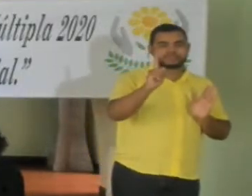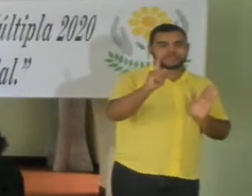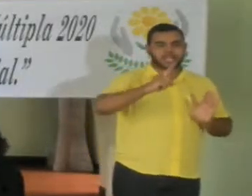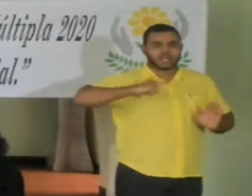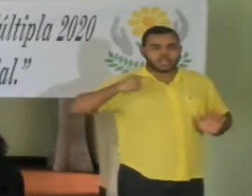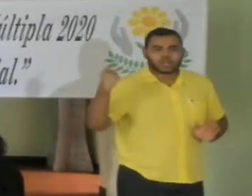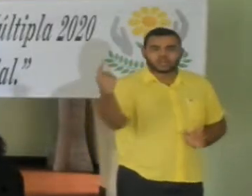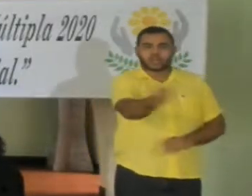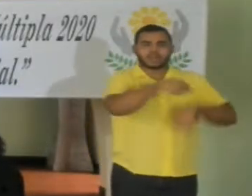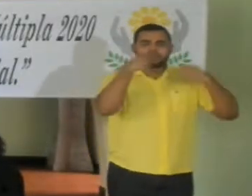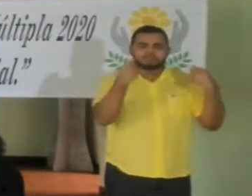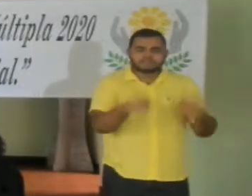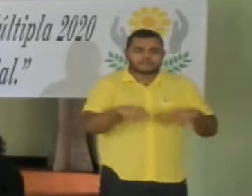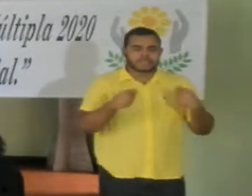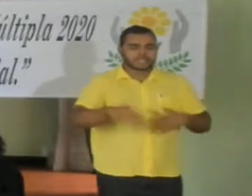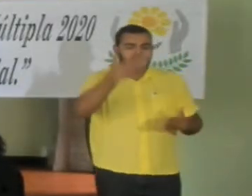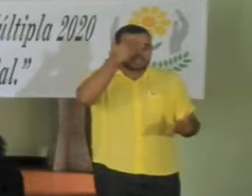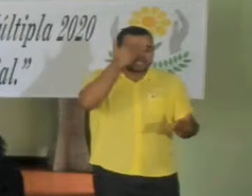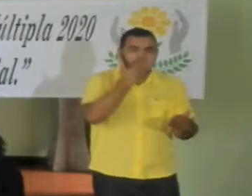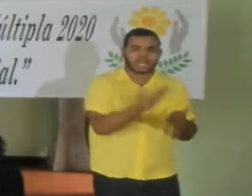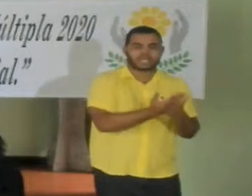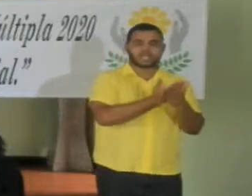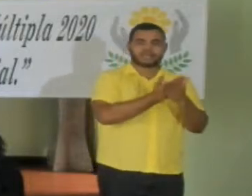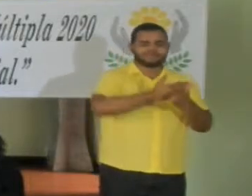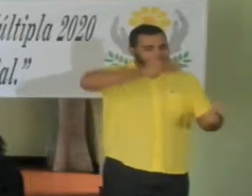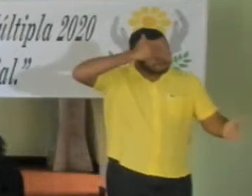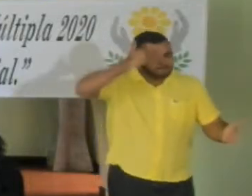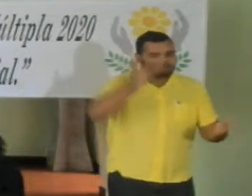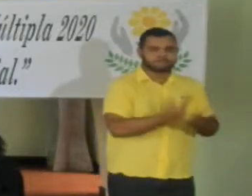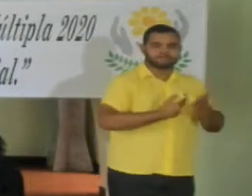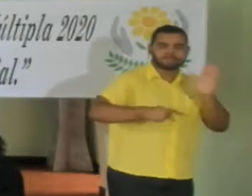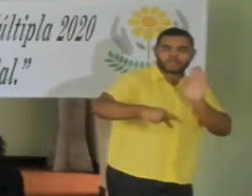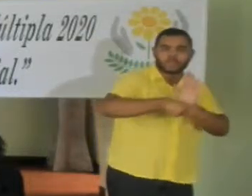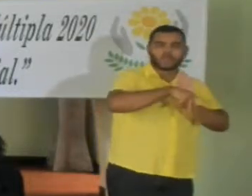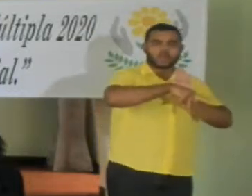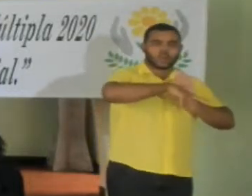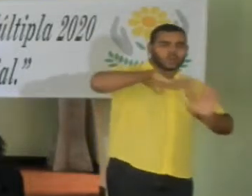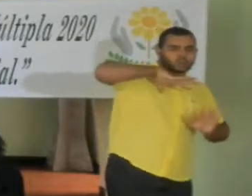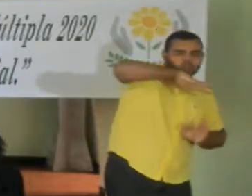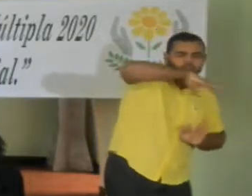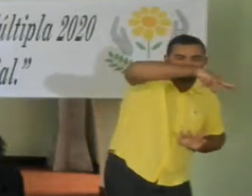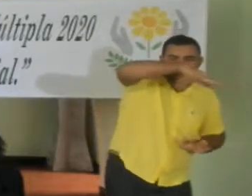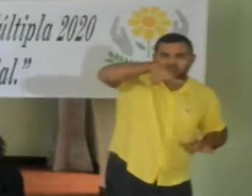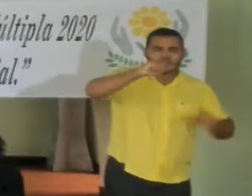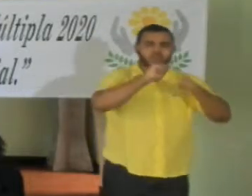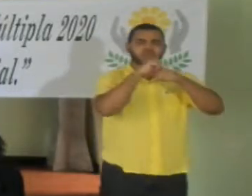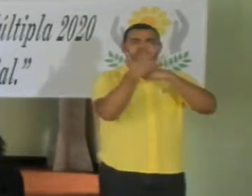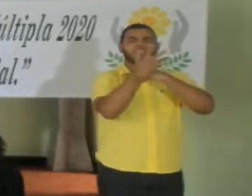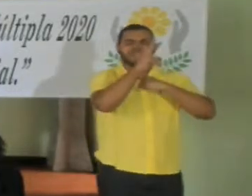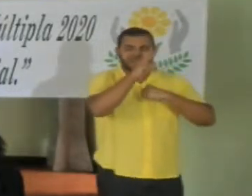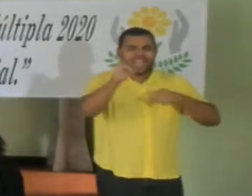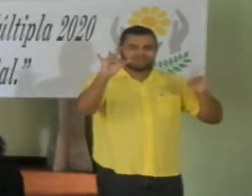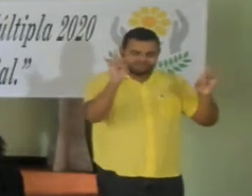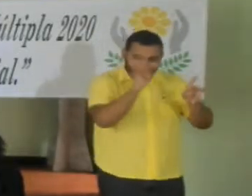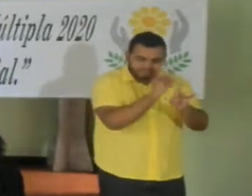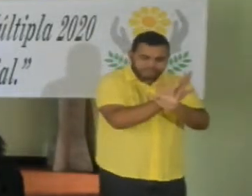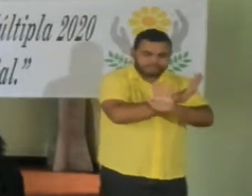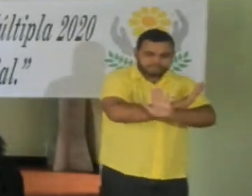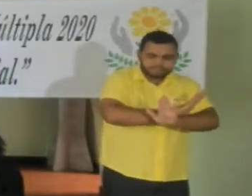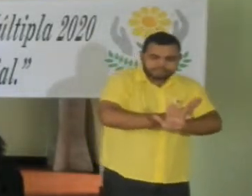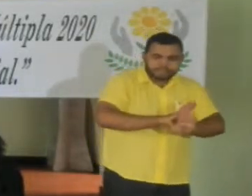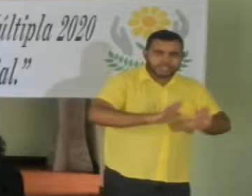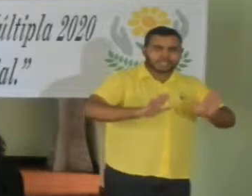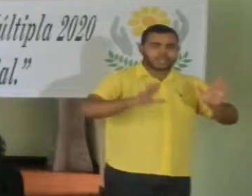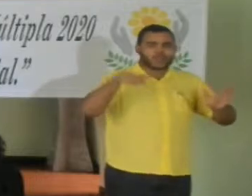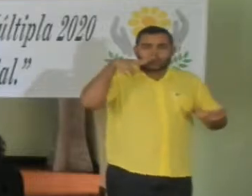Nós temos que acreditar, então acreditemos. Toda essa pandemia vai passar e